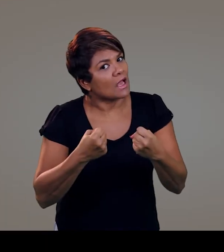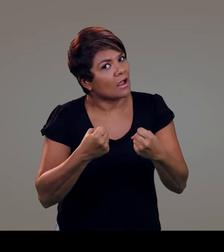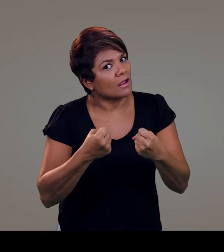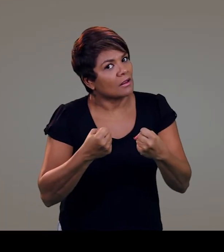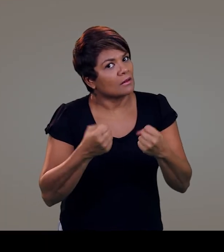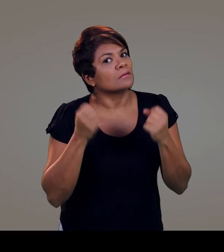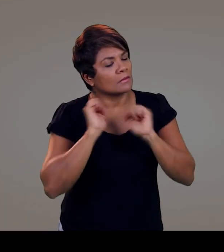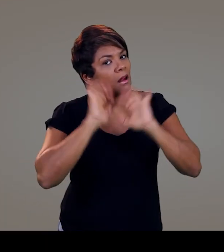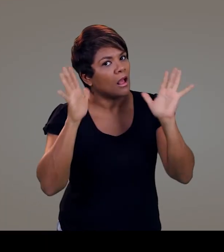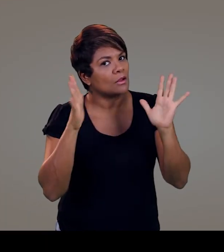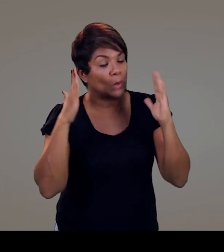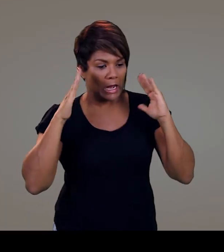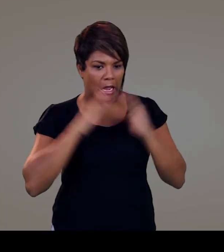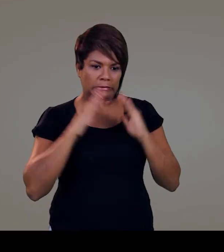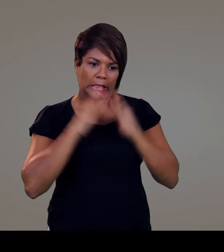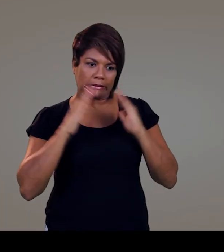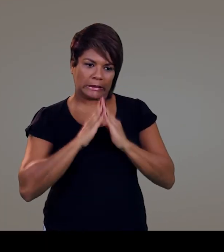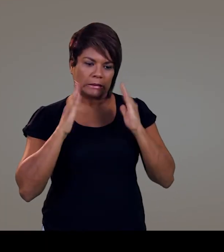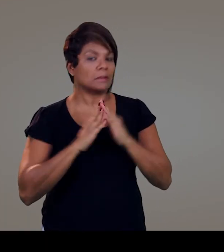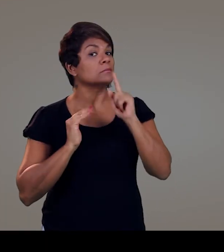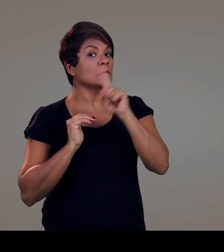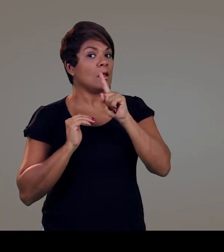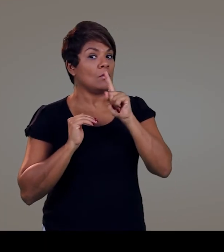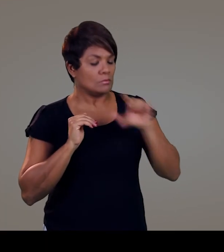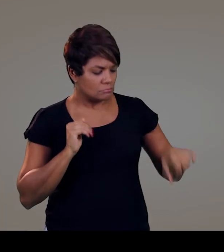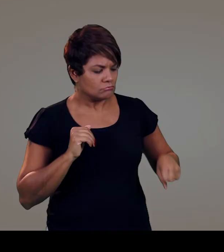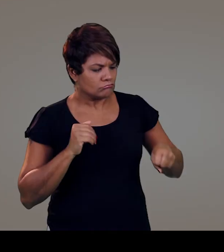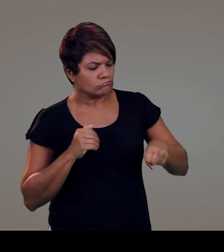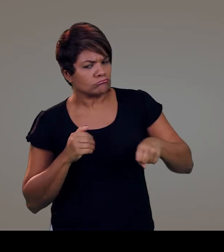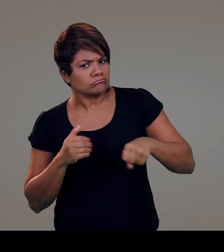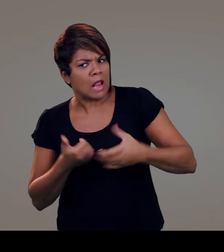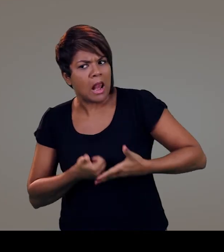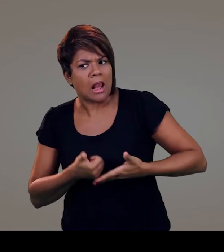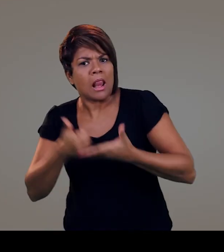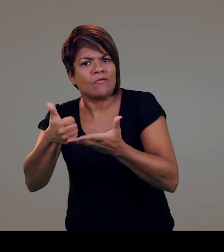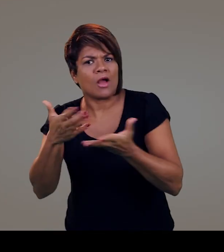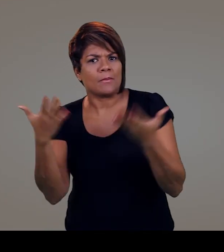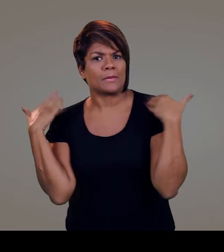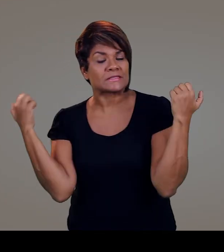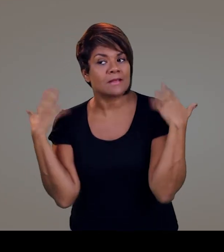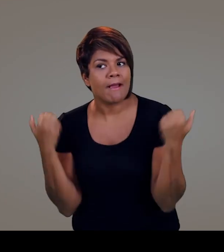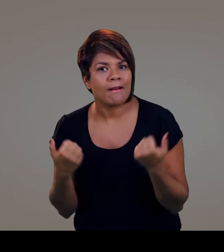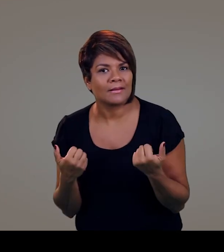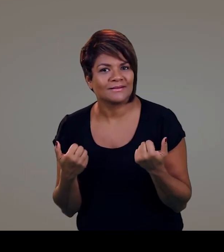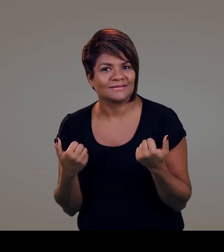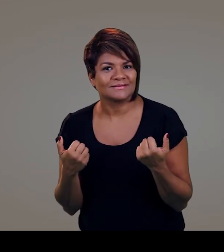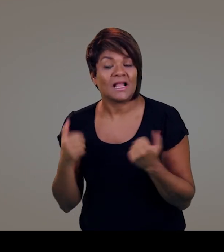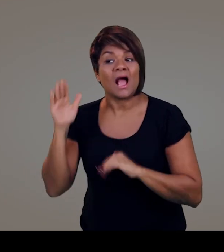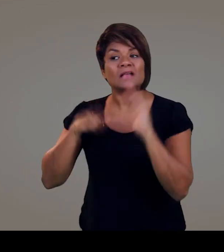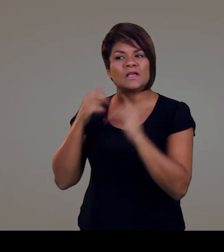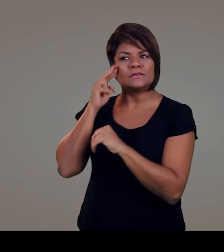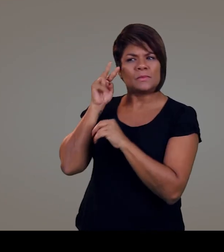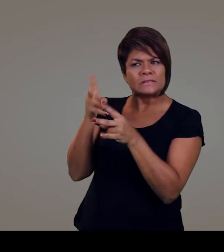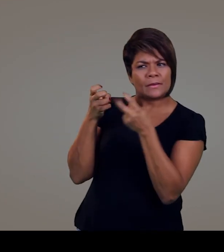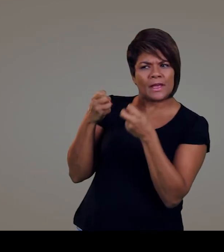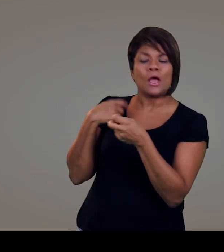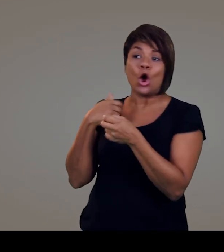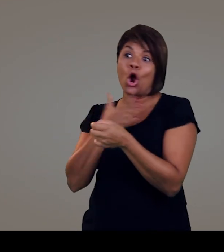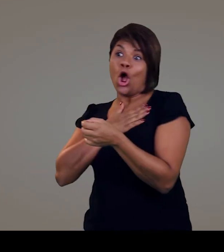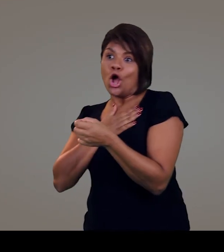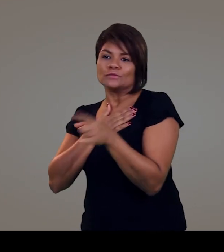outros surdos e saber que aquele surdo você gosta mais, do outro você gosta menos, né? Mas não vejo